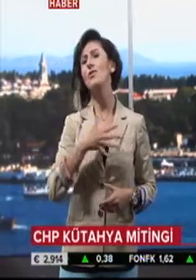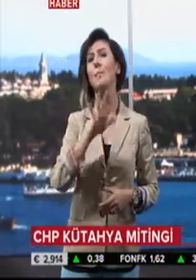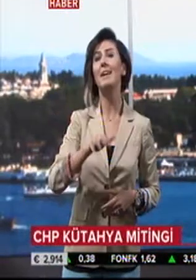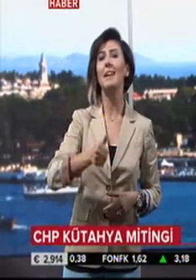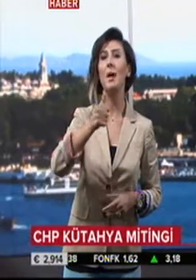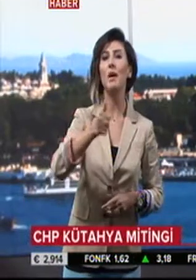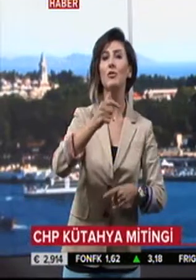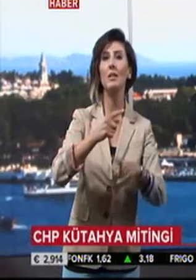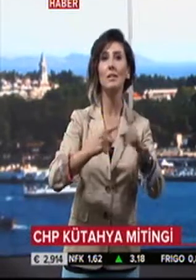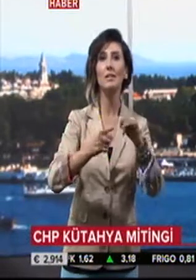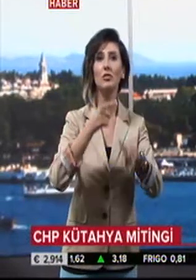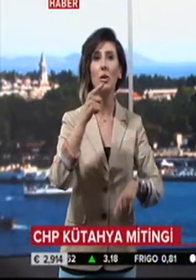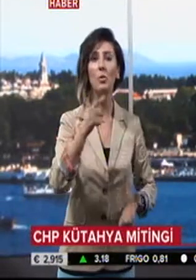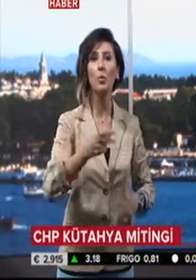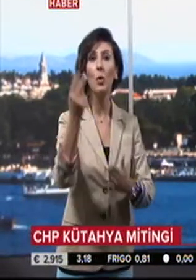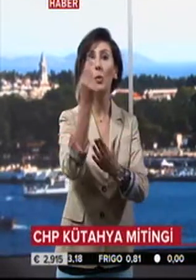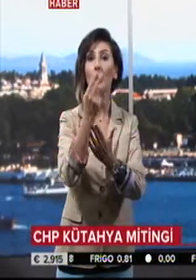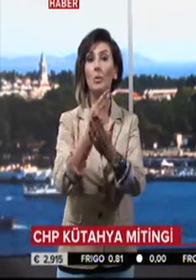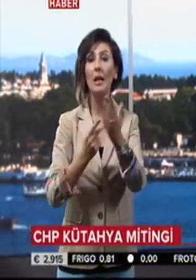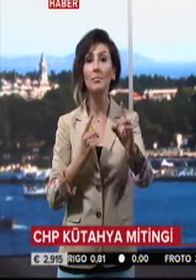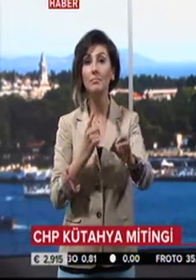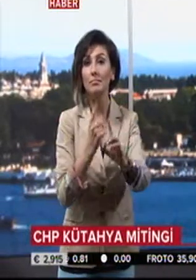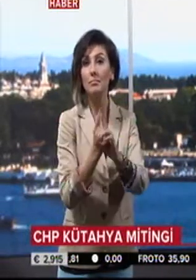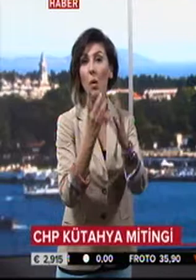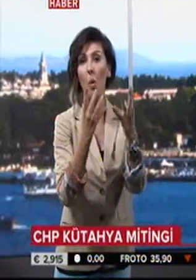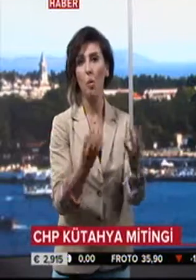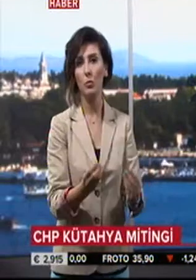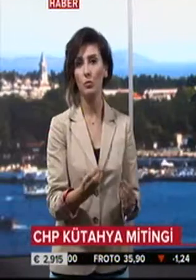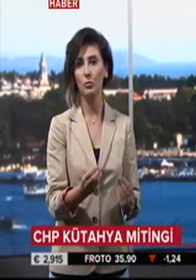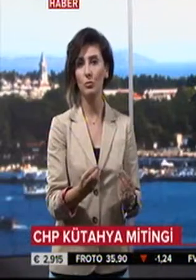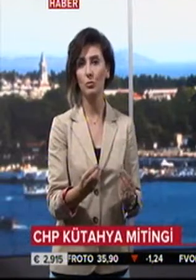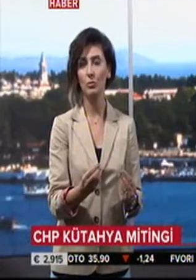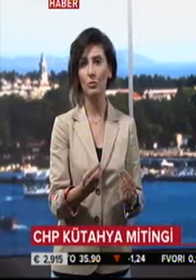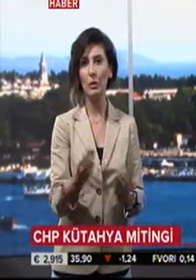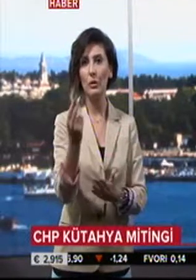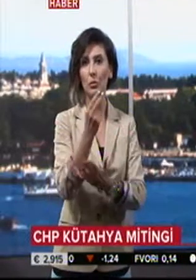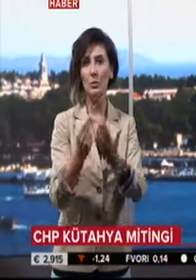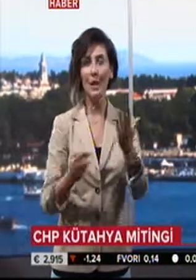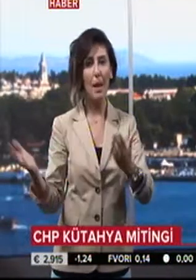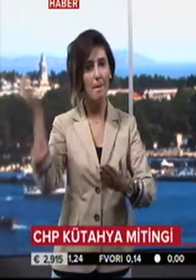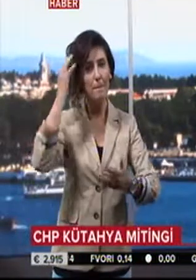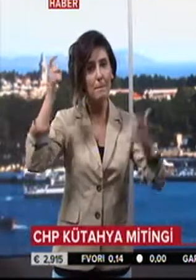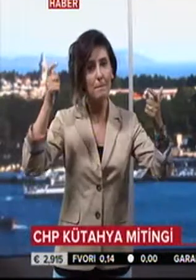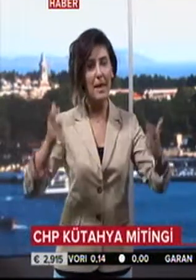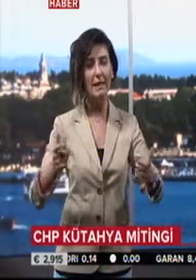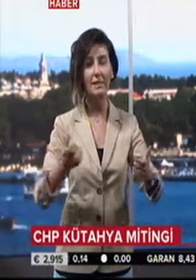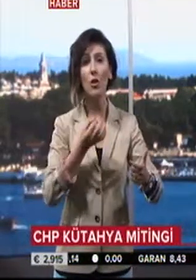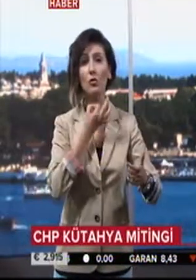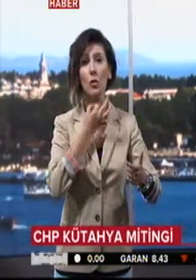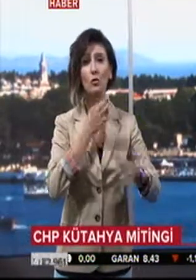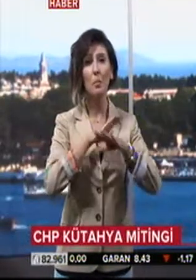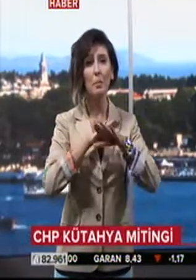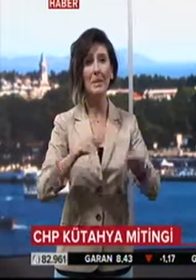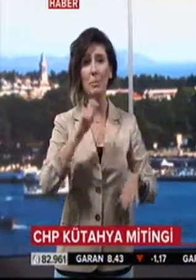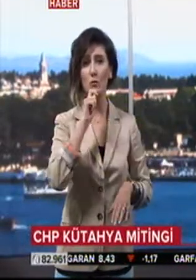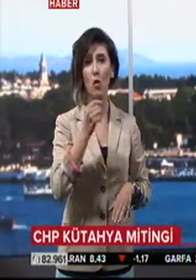CHP Genel Başkanı Kemal Kılıçdaroğlu Kütahyalılarla bir araya geldi. Kütahya Meydanı'ndan yoksulluğu bitirme